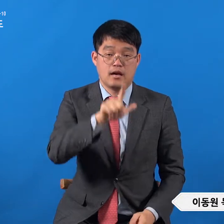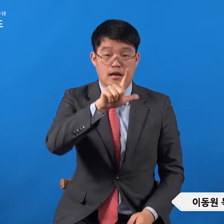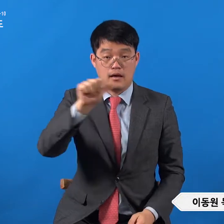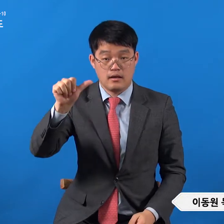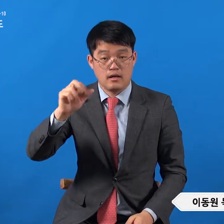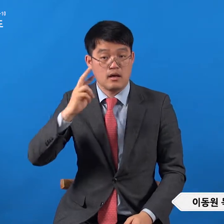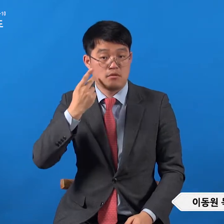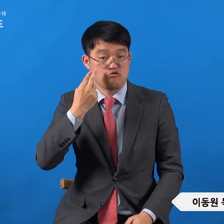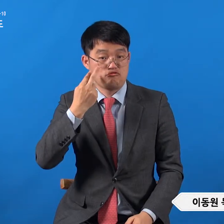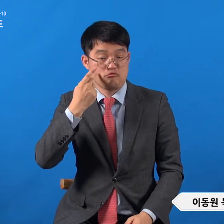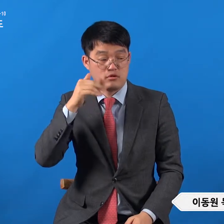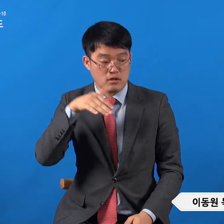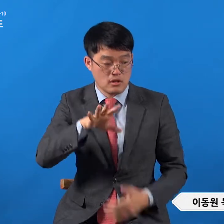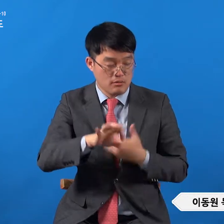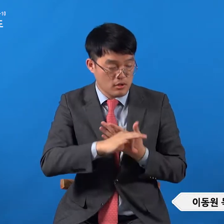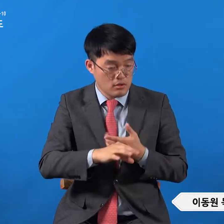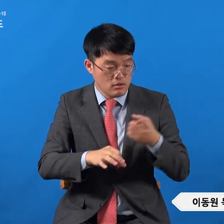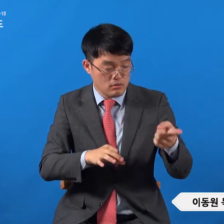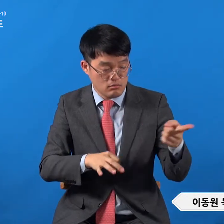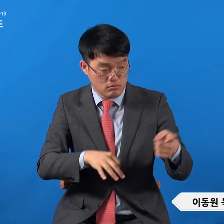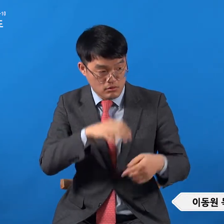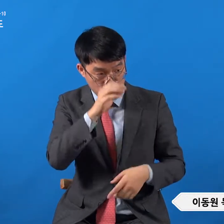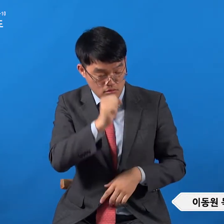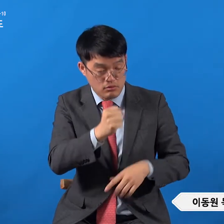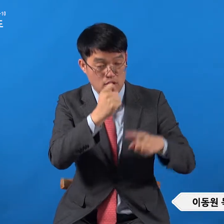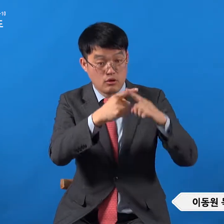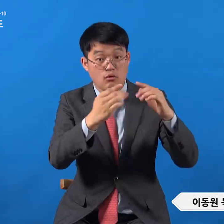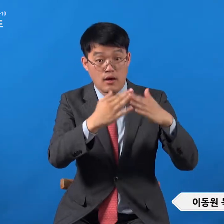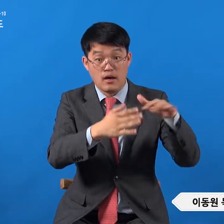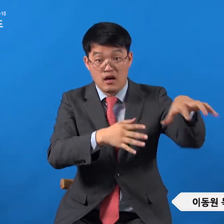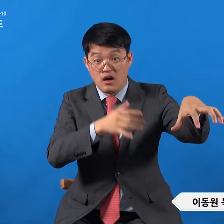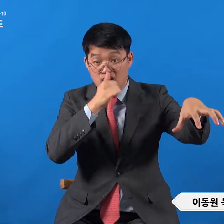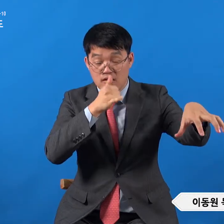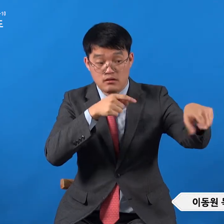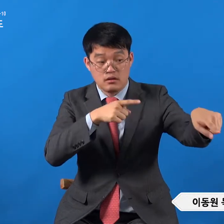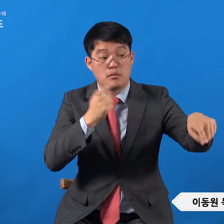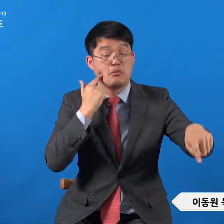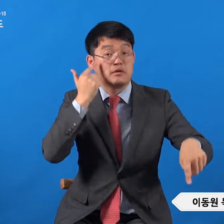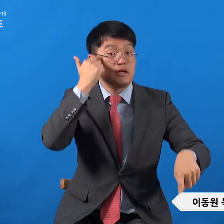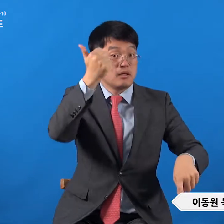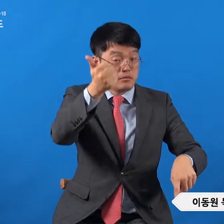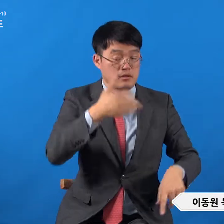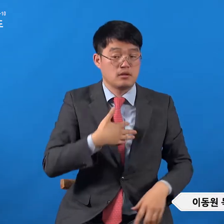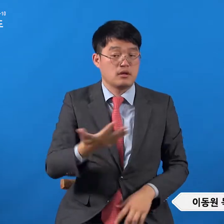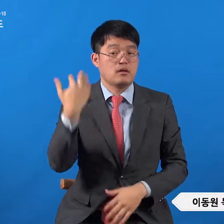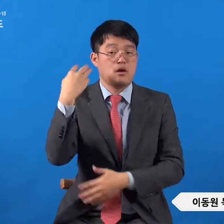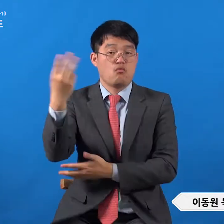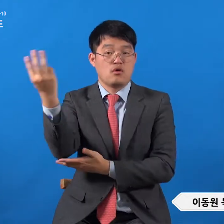LA 가면 토렌스에 좋은 교회라는 교회가 있습니다. 그 교회 목사님은 본래 워싱턴 제가